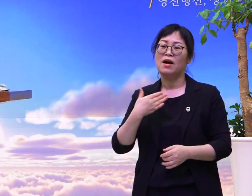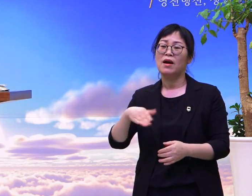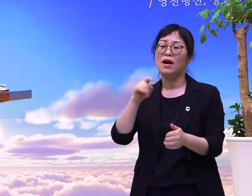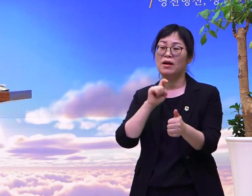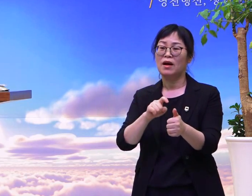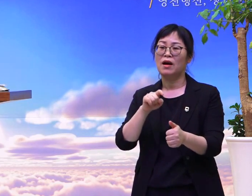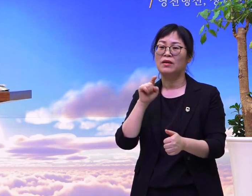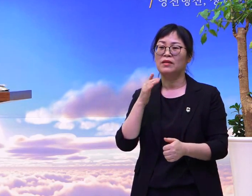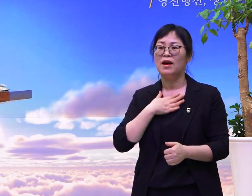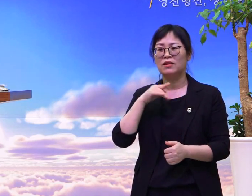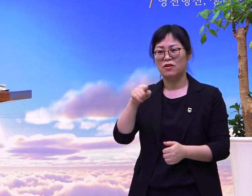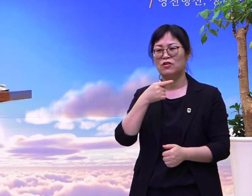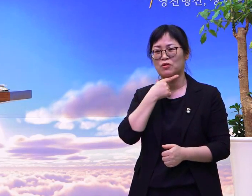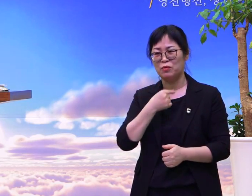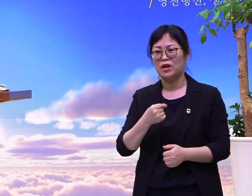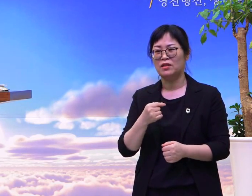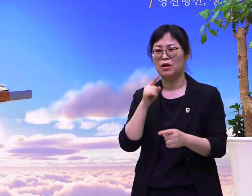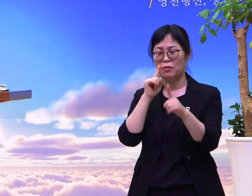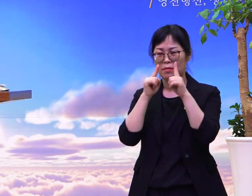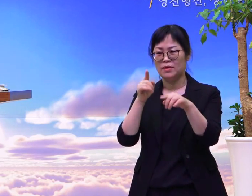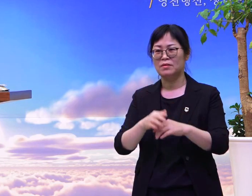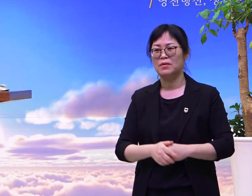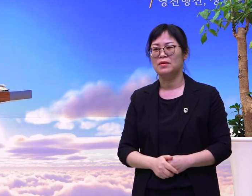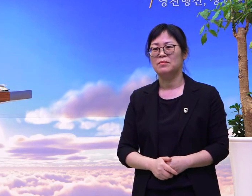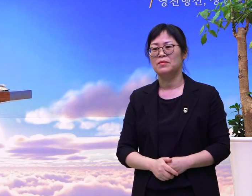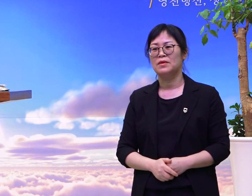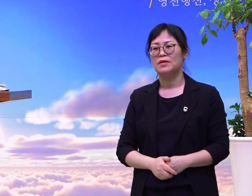것을 원한다. 하나님이 말씀하신 것입니다.